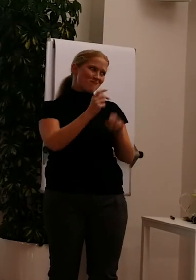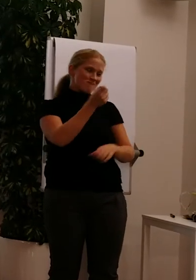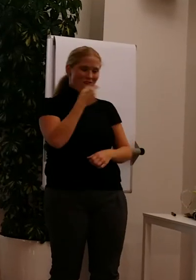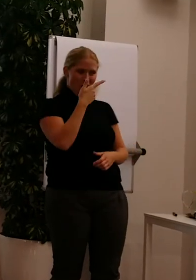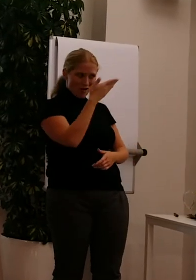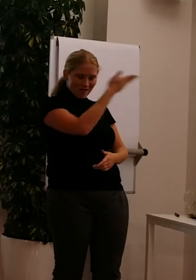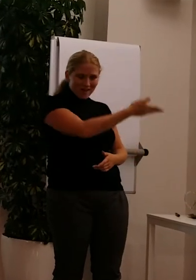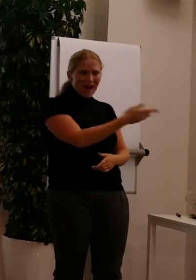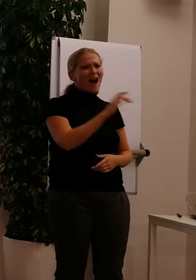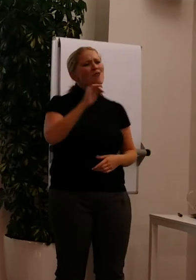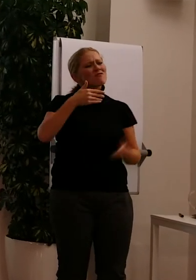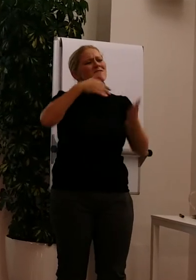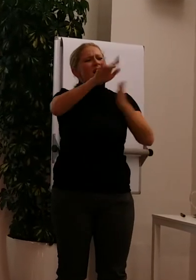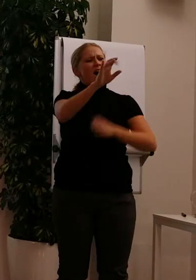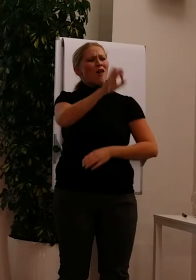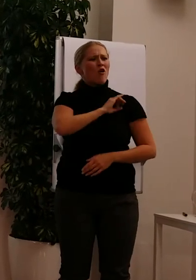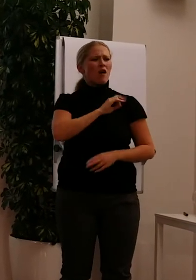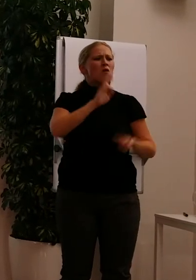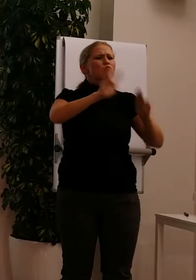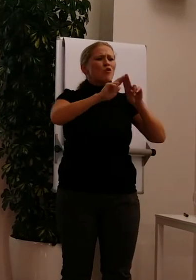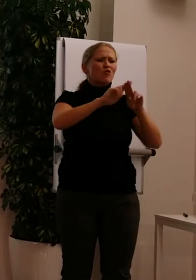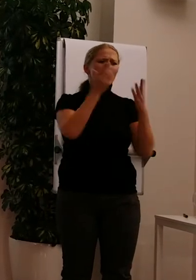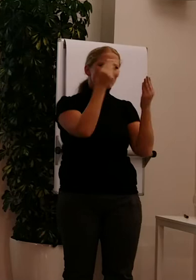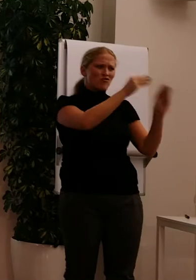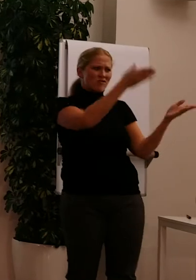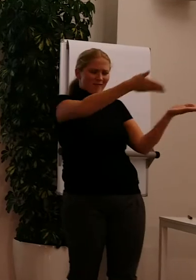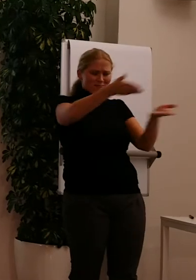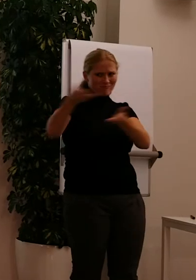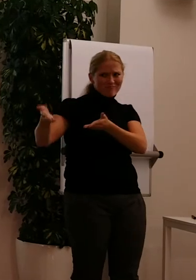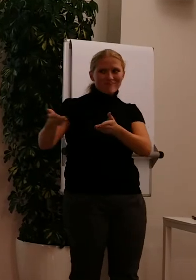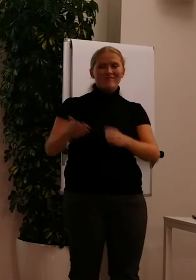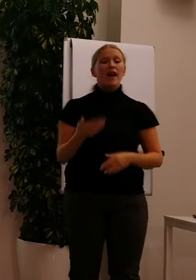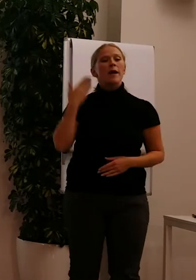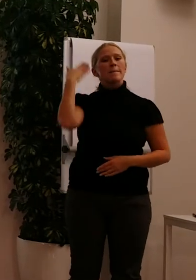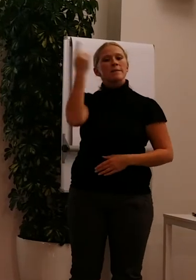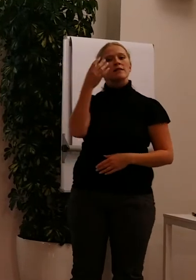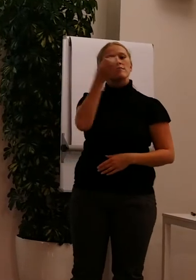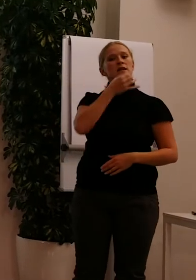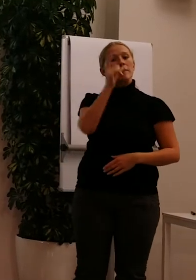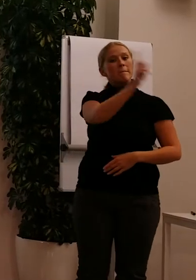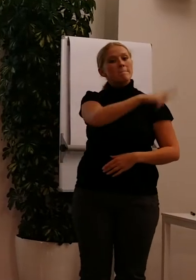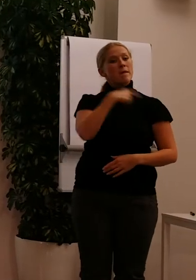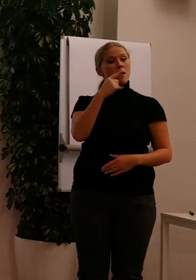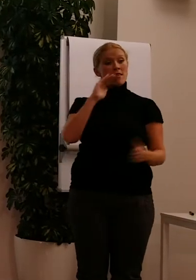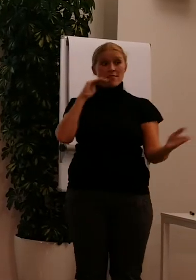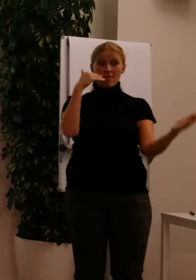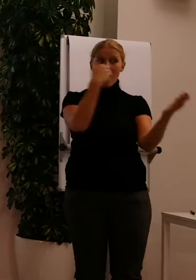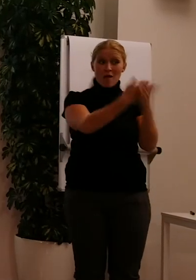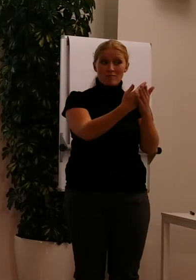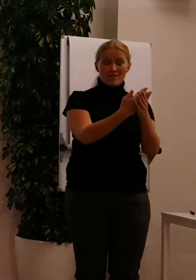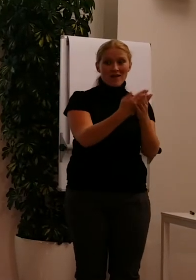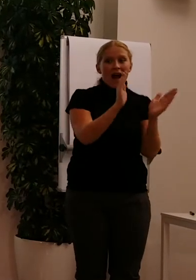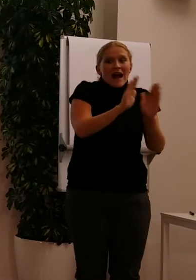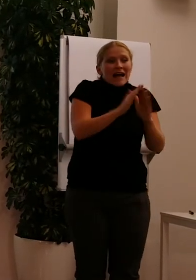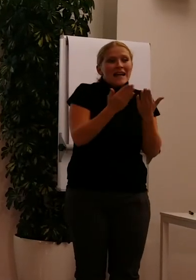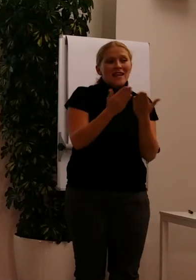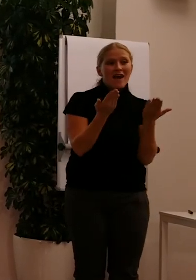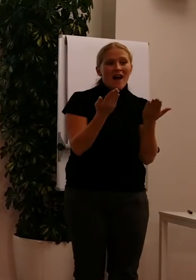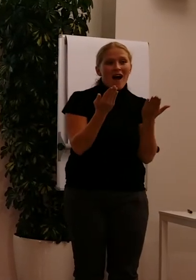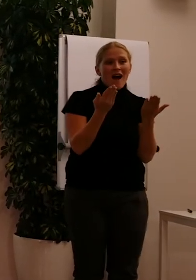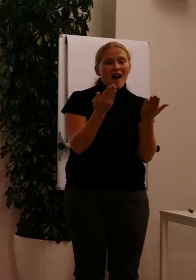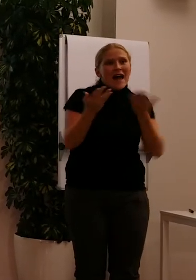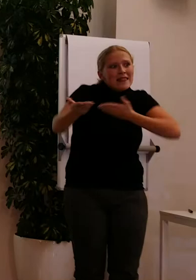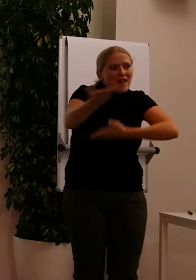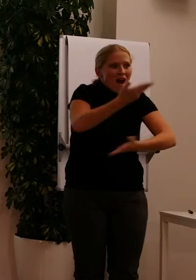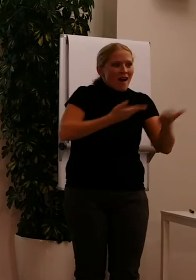A myslíme si, že pokud bychom nabídli neslyšícím dětem knížku, která by nebyla jenom knížka, ale která by